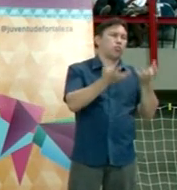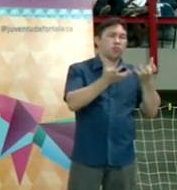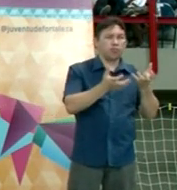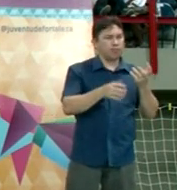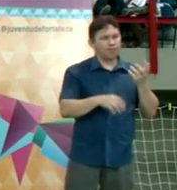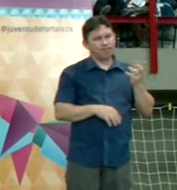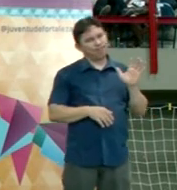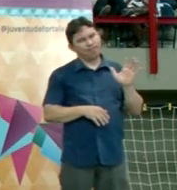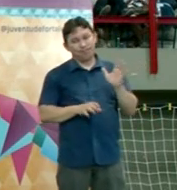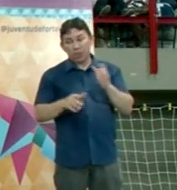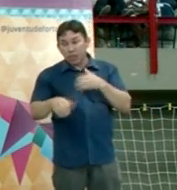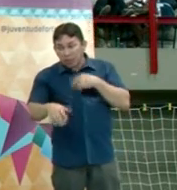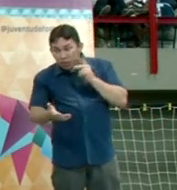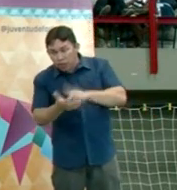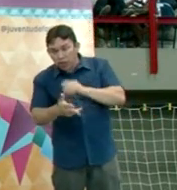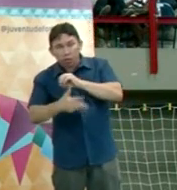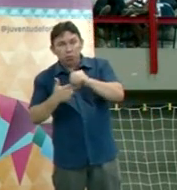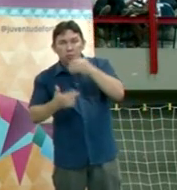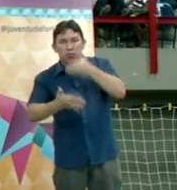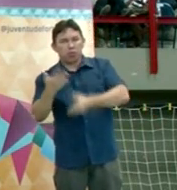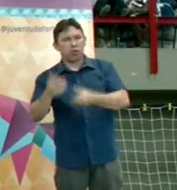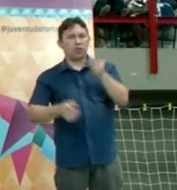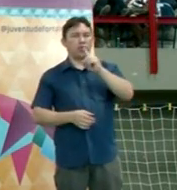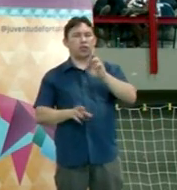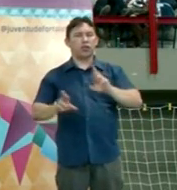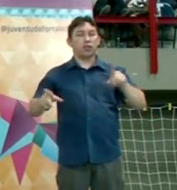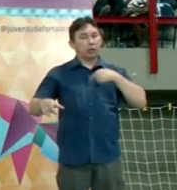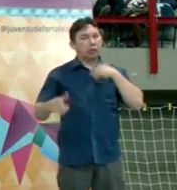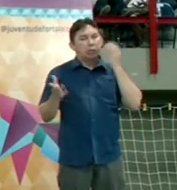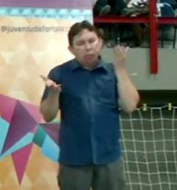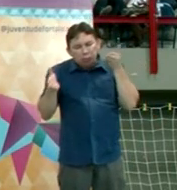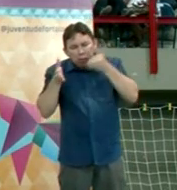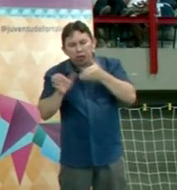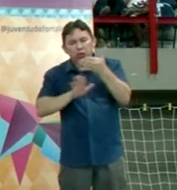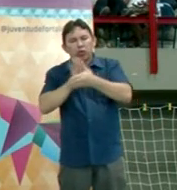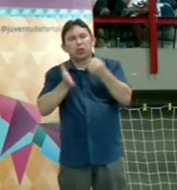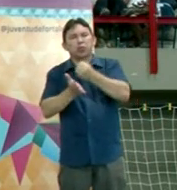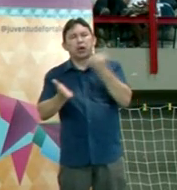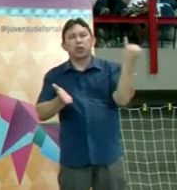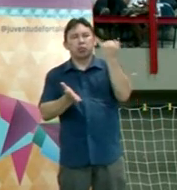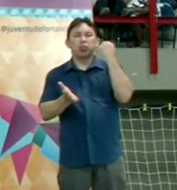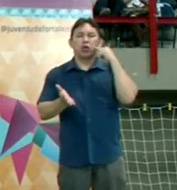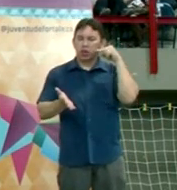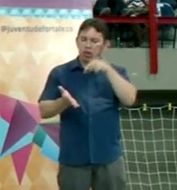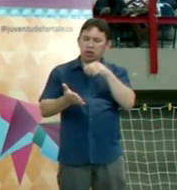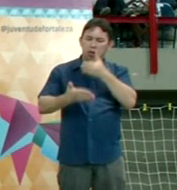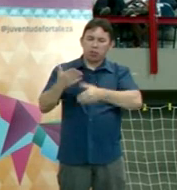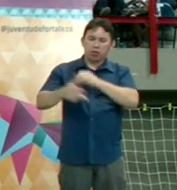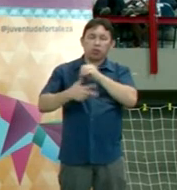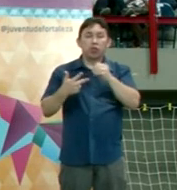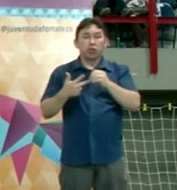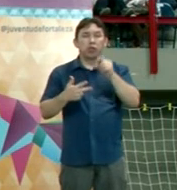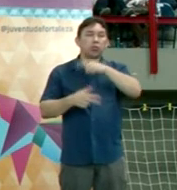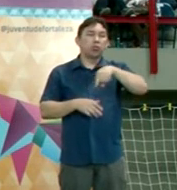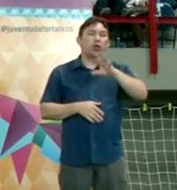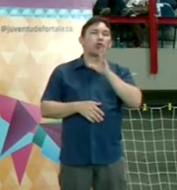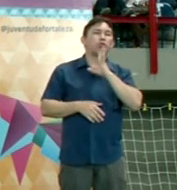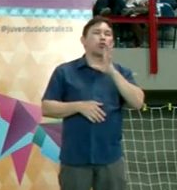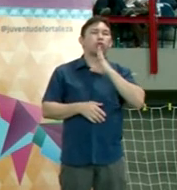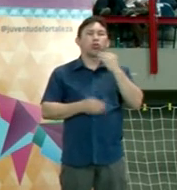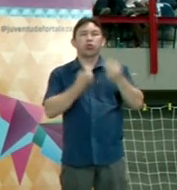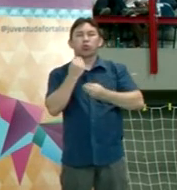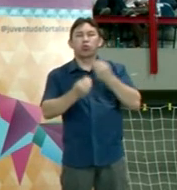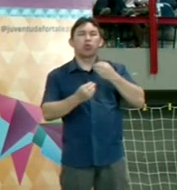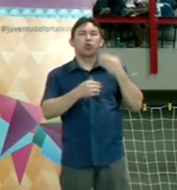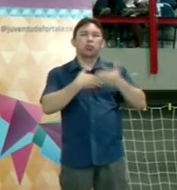na hora da prova do Enem não vai ser desse jeito e a gente precisa ser avisado sobre isso, tá bom? Então estou falando sobre isso para a gente poder saber como é que o trabalho